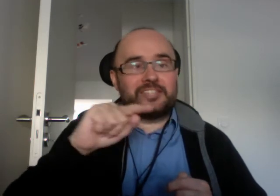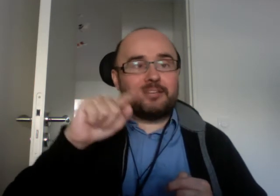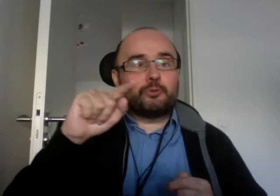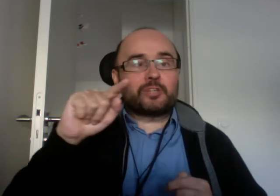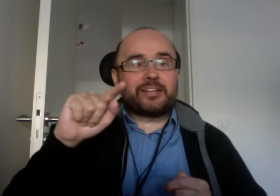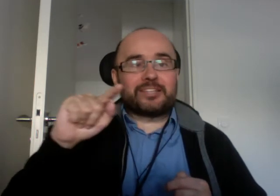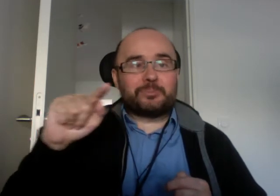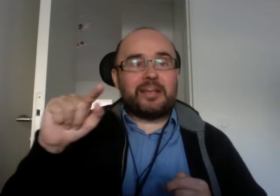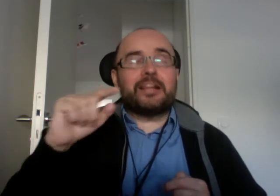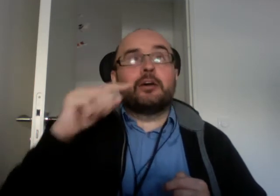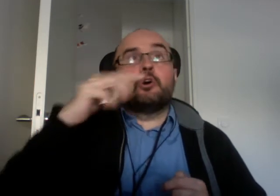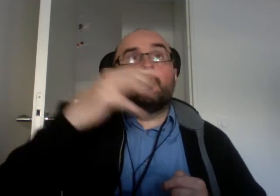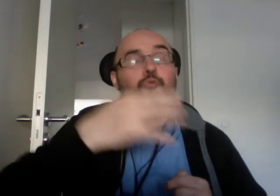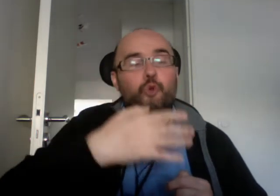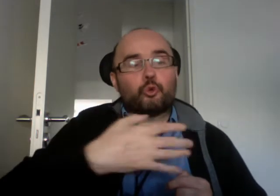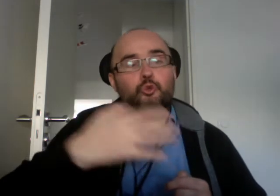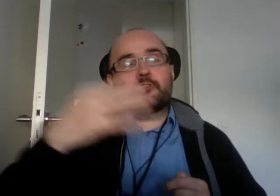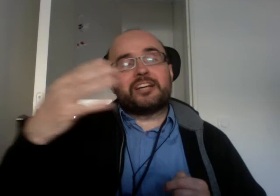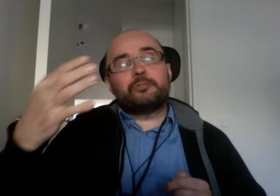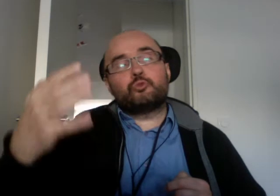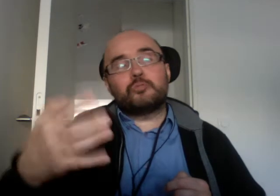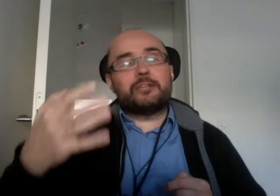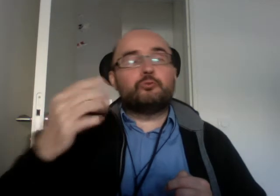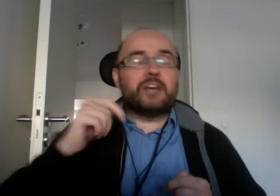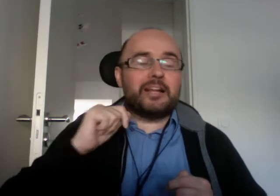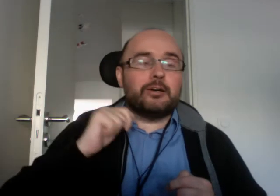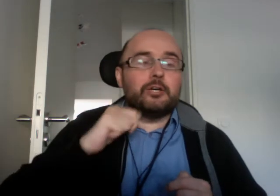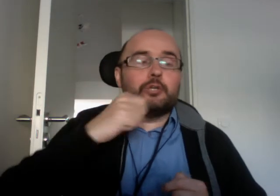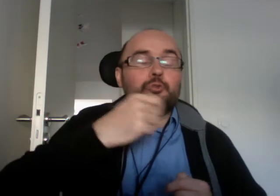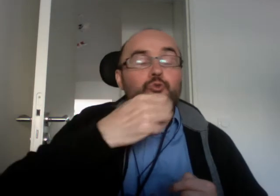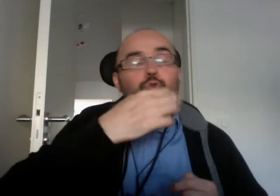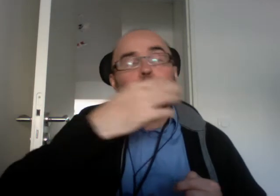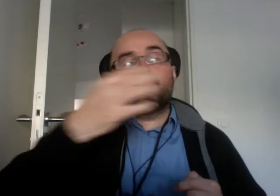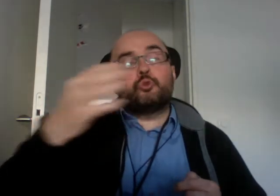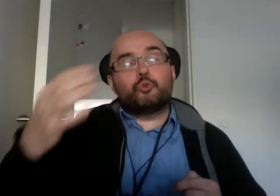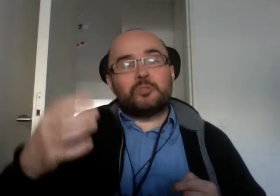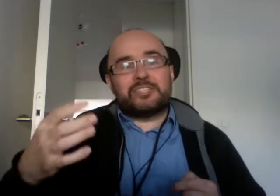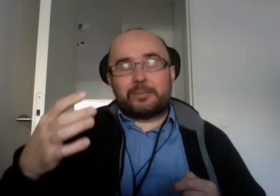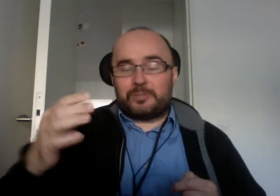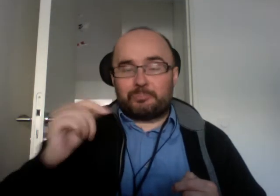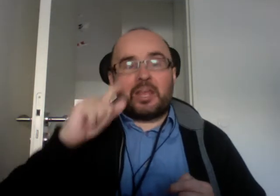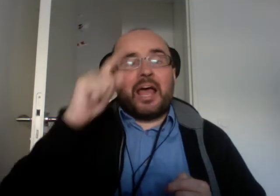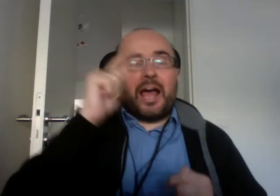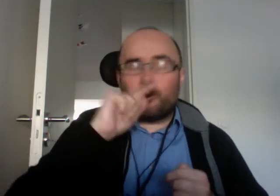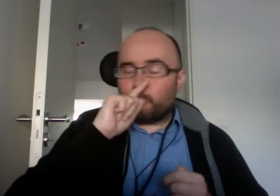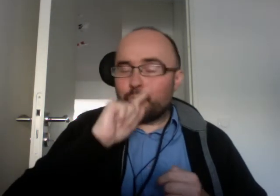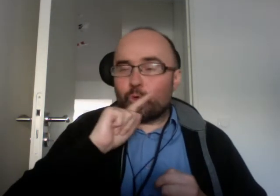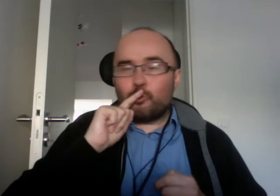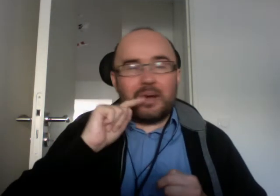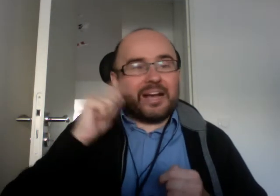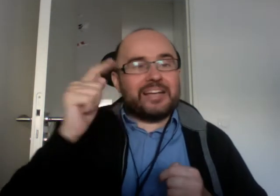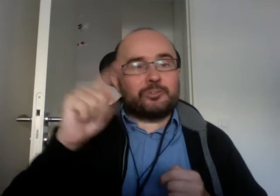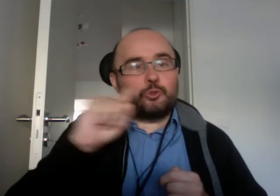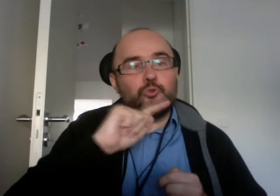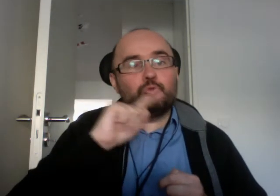votre adresse mail où vous recevrez toutes les nouvelles du tonneau des amis. Alors pourquoi est-ce que nous